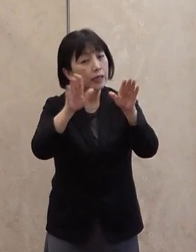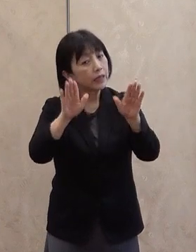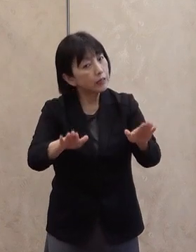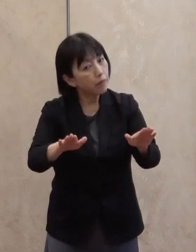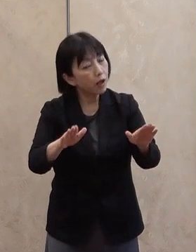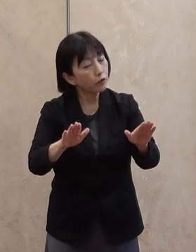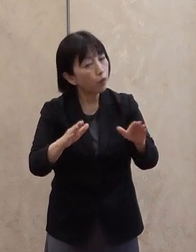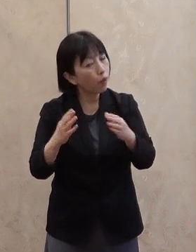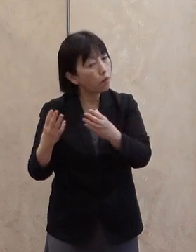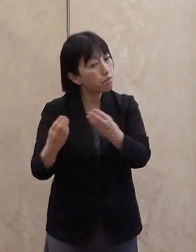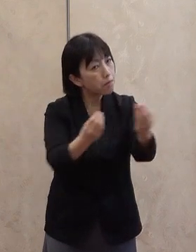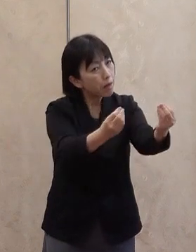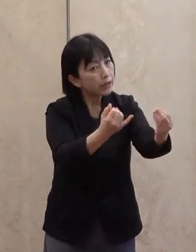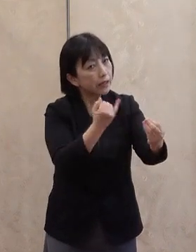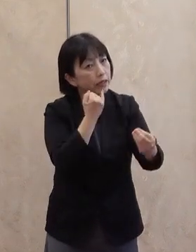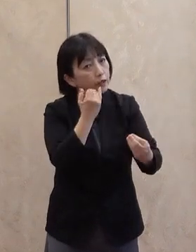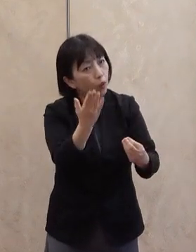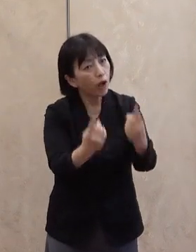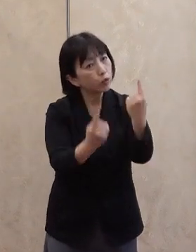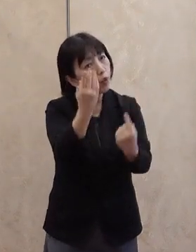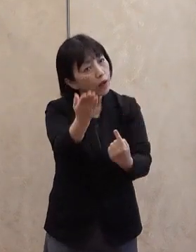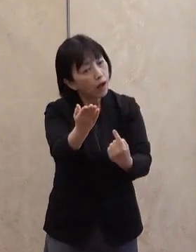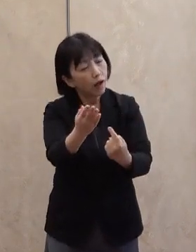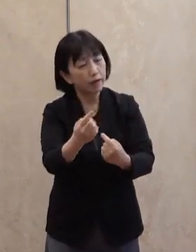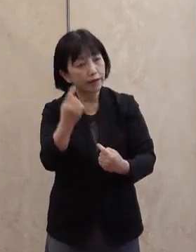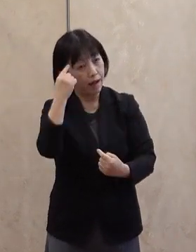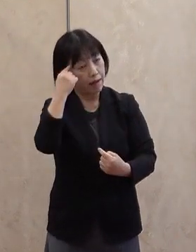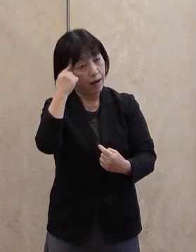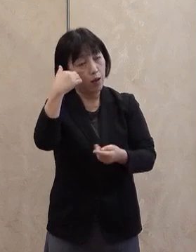というお考えはいかがでしょうか。